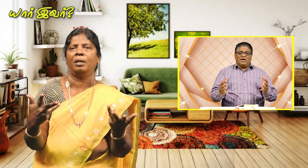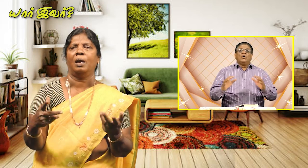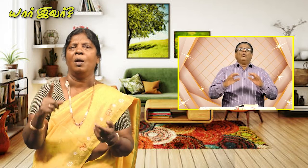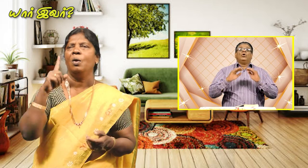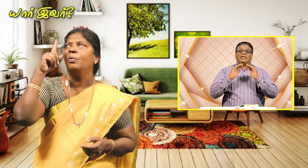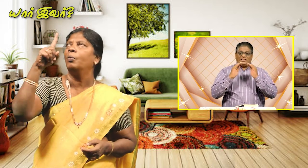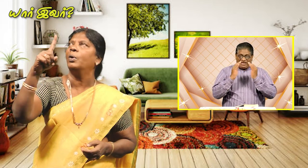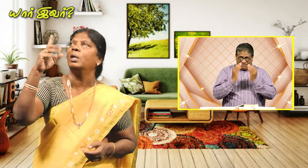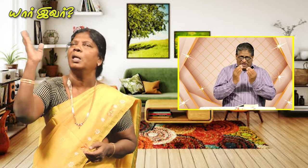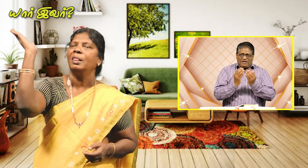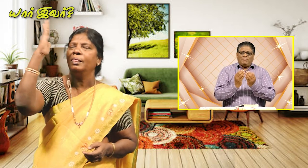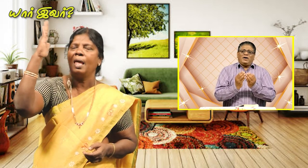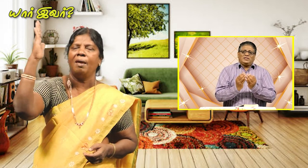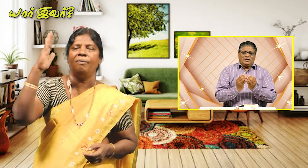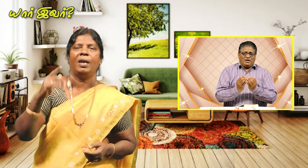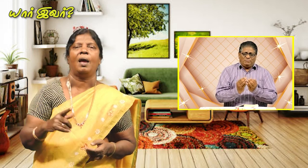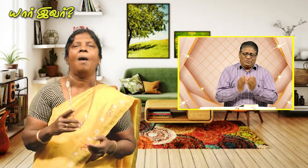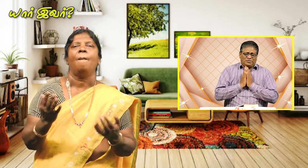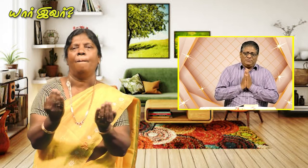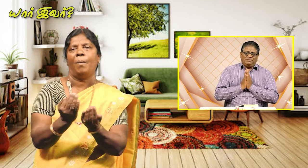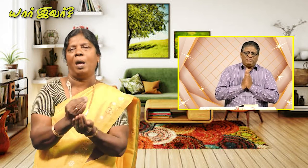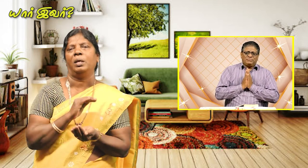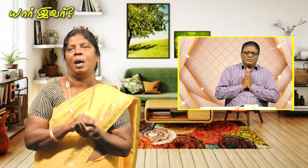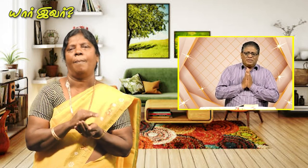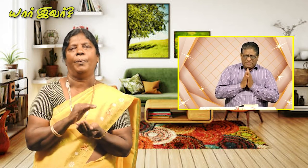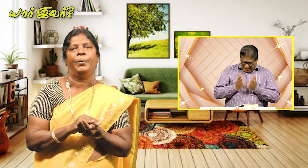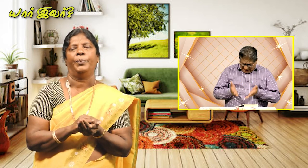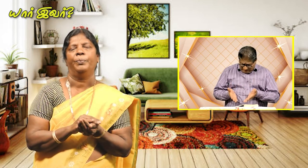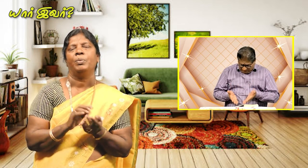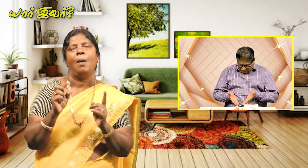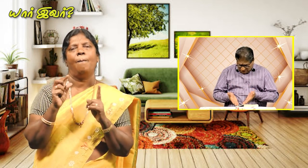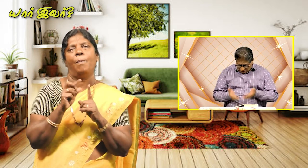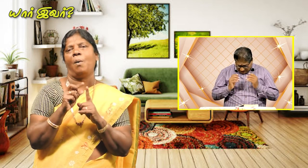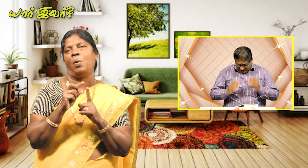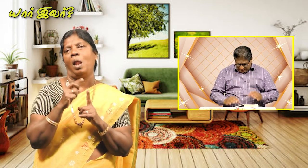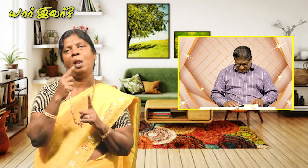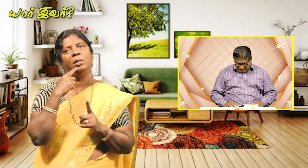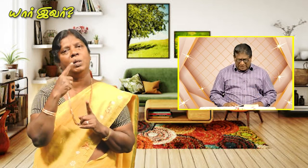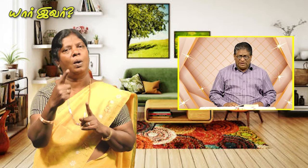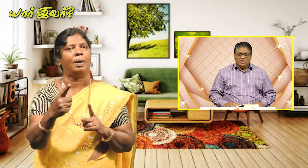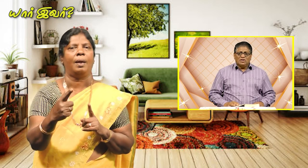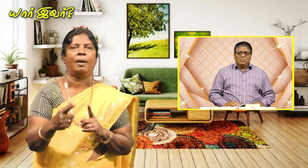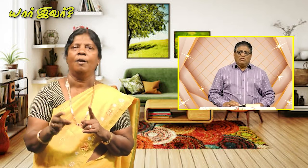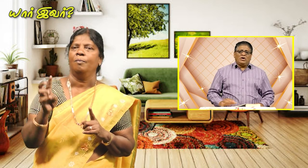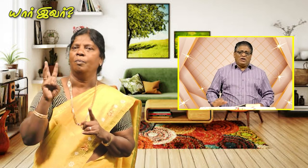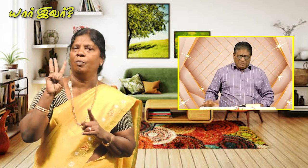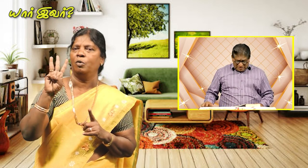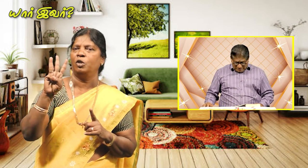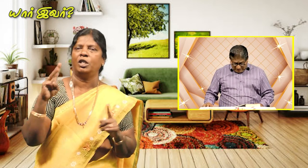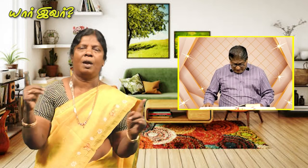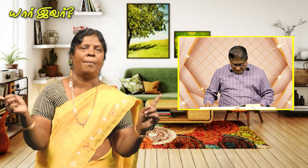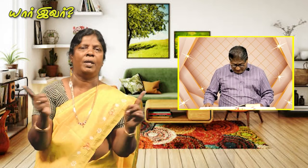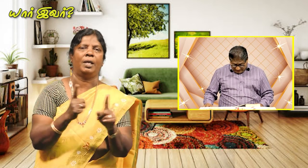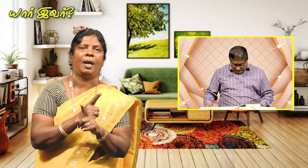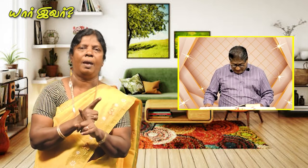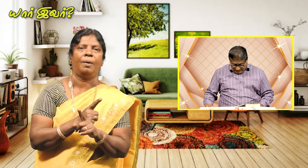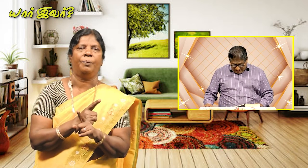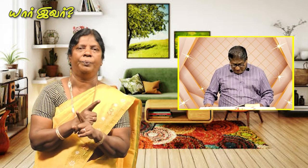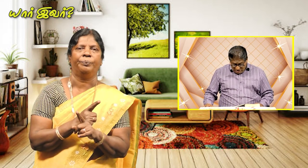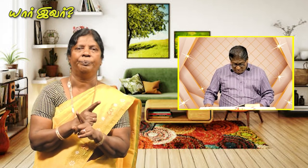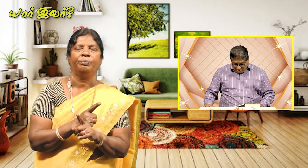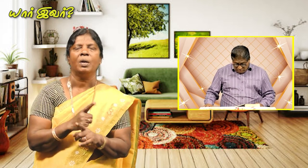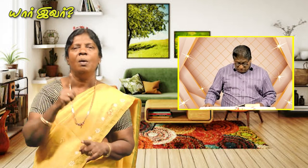முடியாத ஒரு தெய்வீக பாதுகாப்பு. இத பவுல் சொல்றாரு மூணாவது